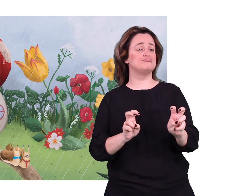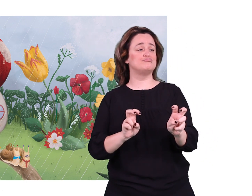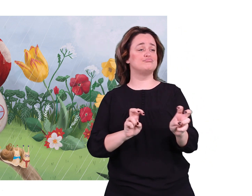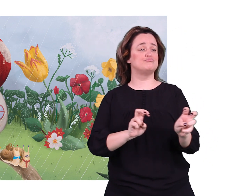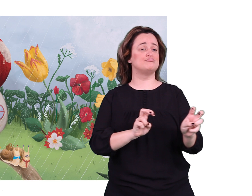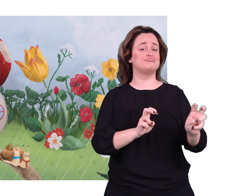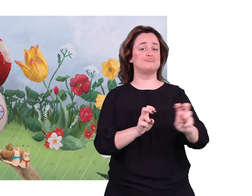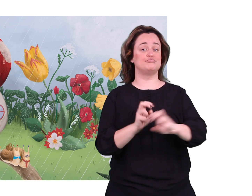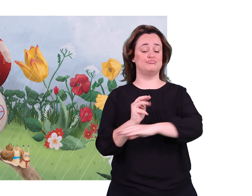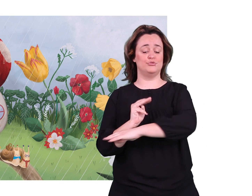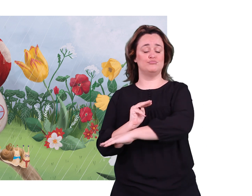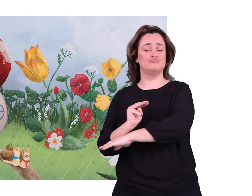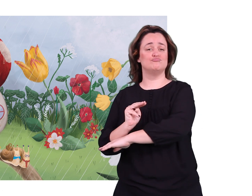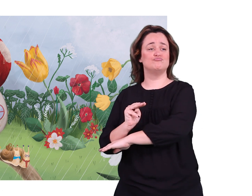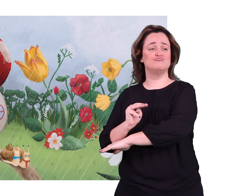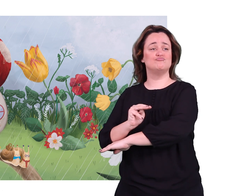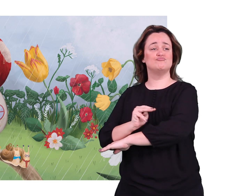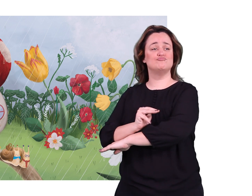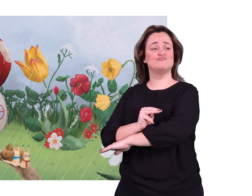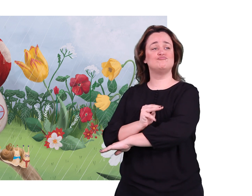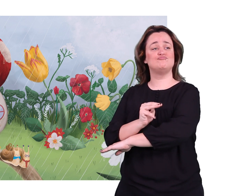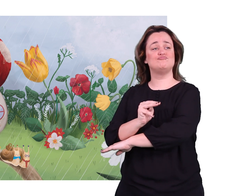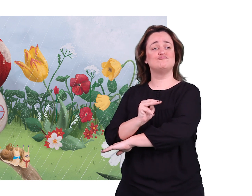C'est parti!